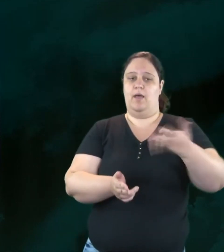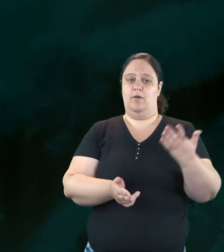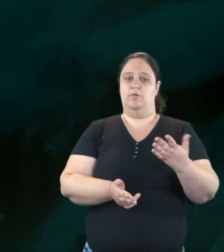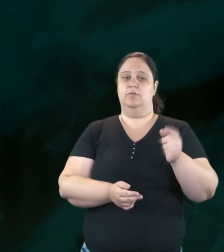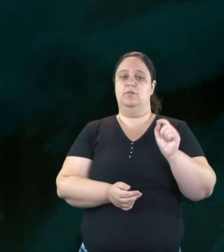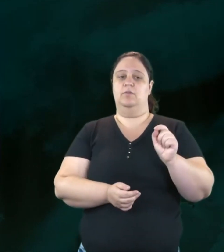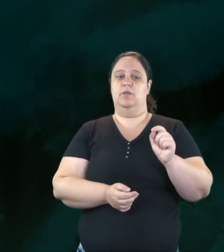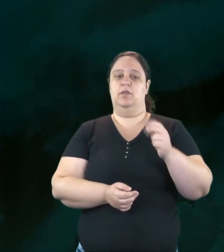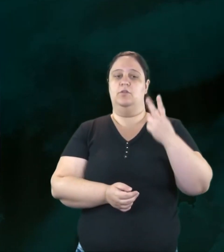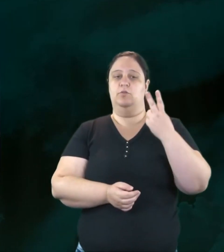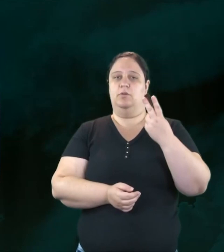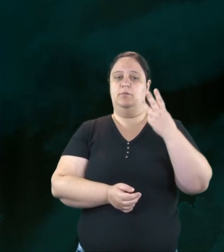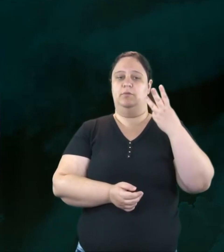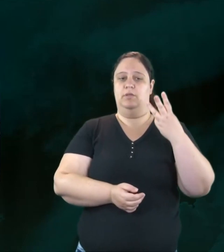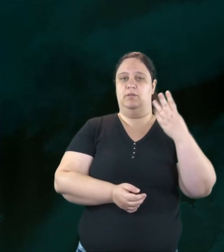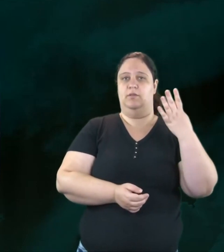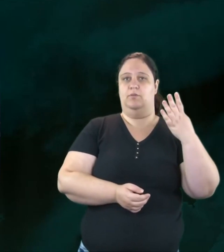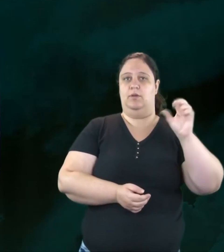ano